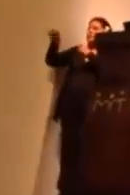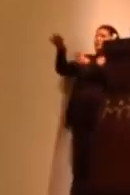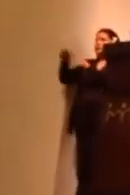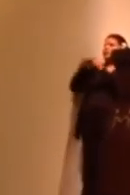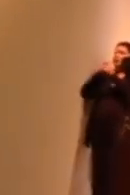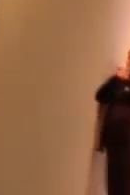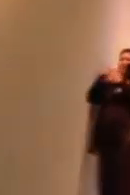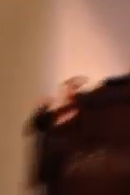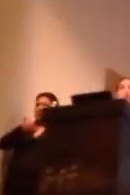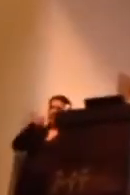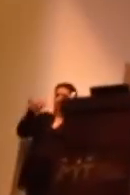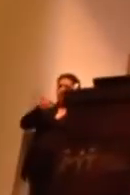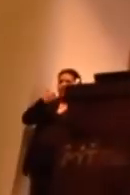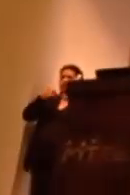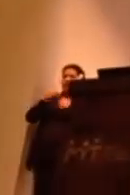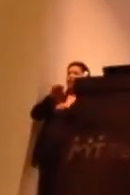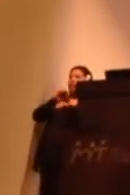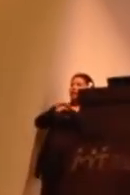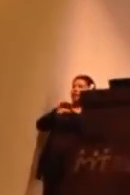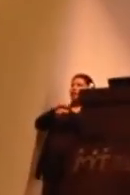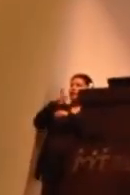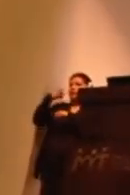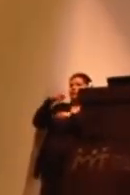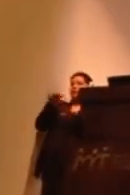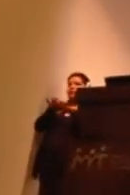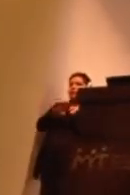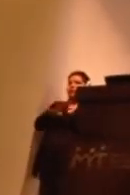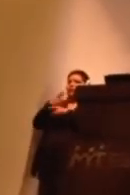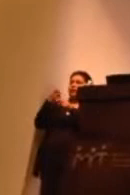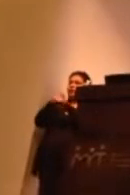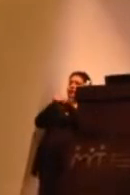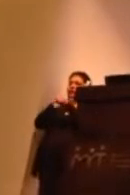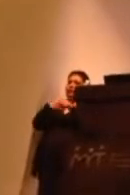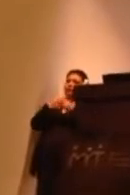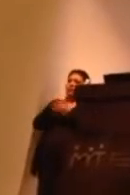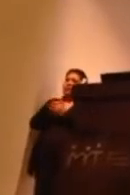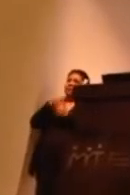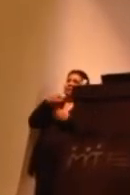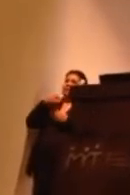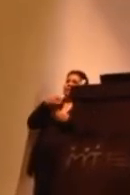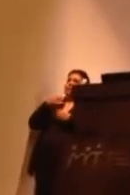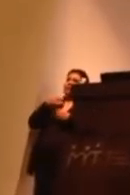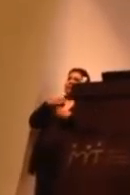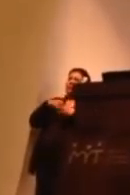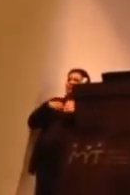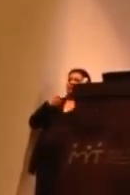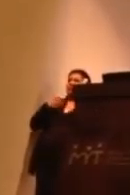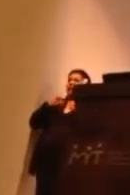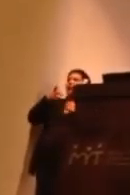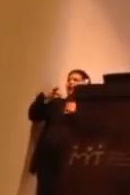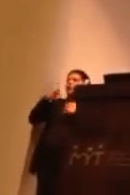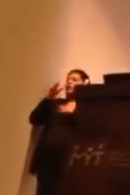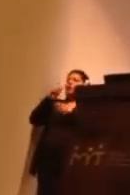amigos y a veces es impulsivo y en su emoción puede ser agresivo, pero no es con la intención de ser agresivo, sino es